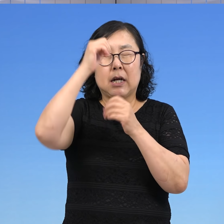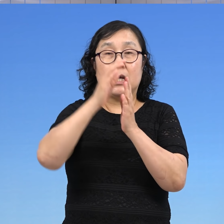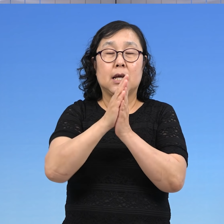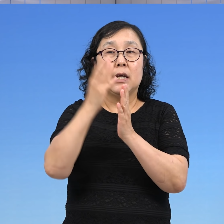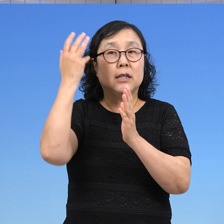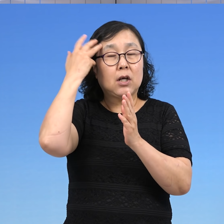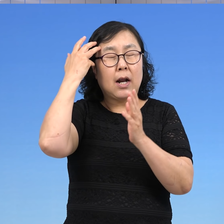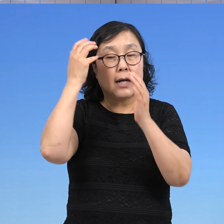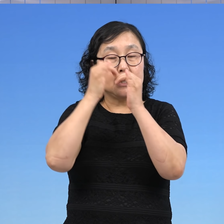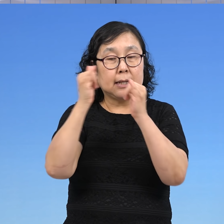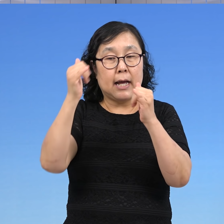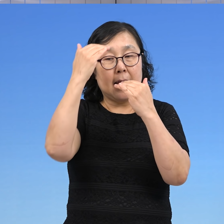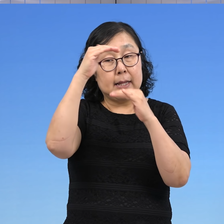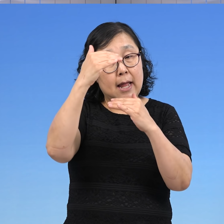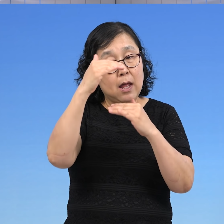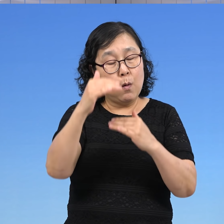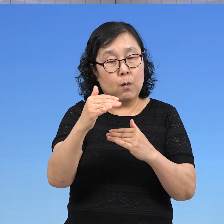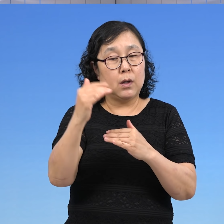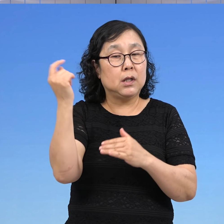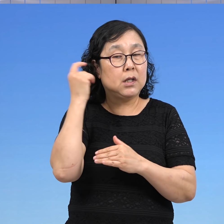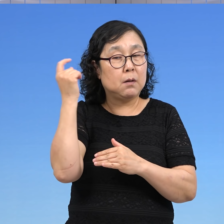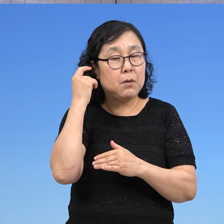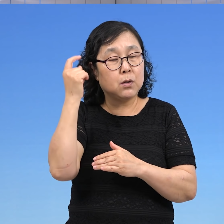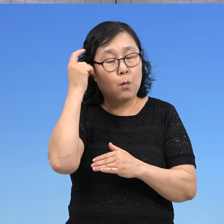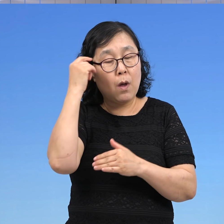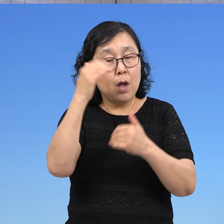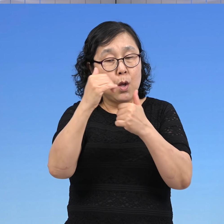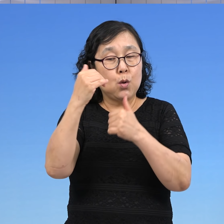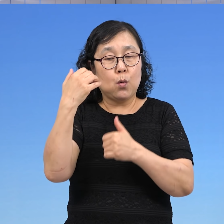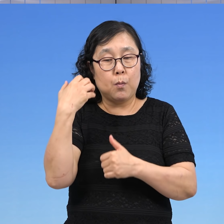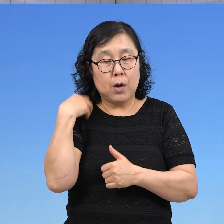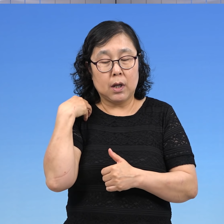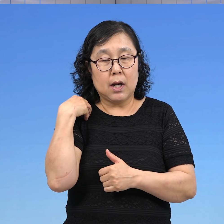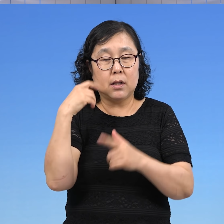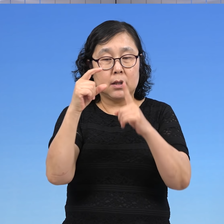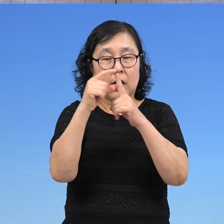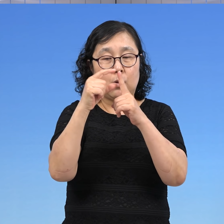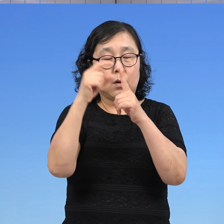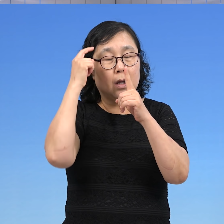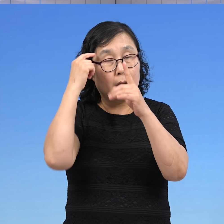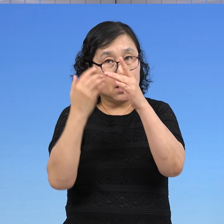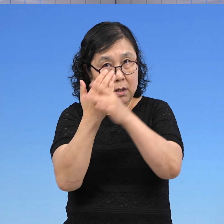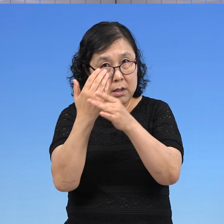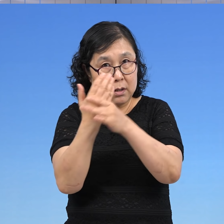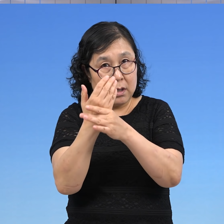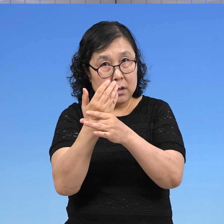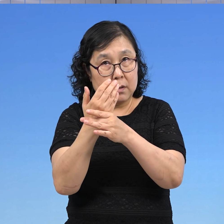강의를 제가 내용을 소개 받으면서 왜 소명 이라는 단어를 떠올려 쓸까요